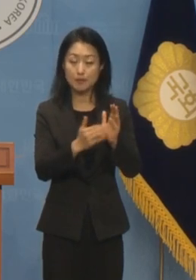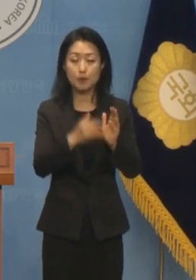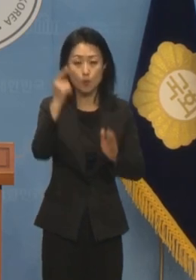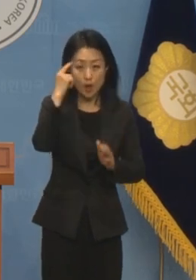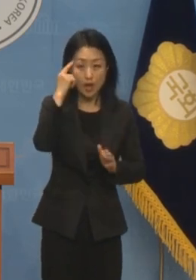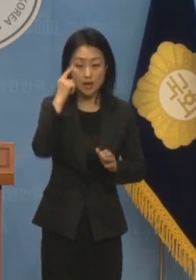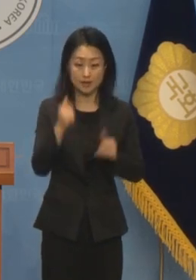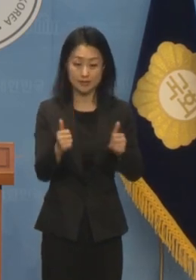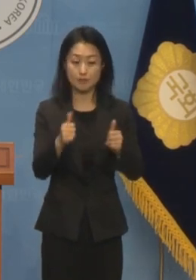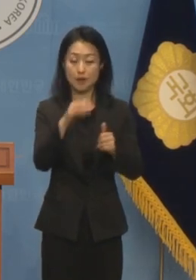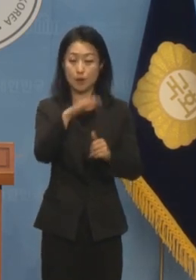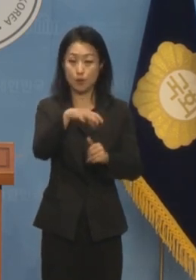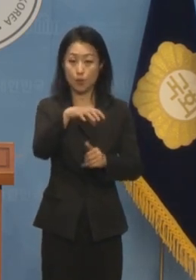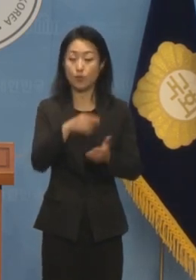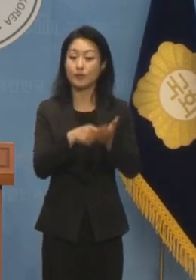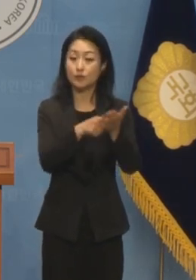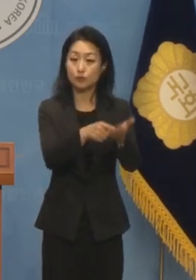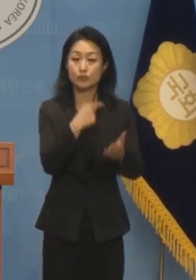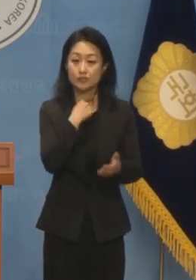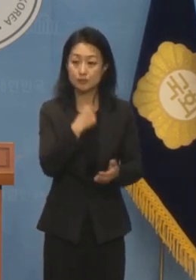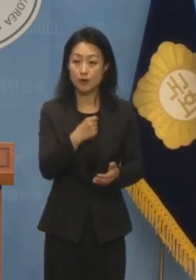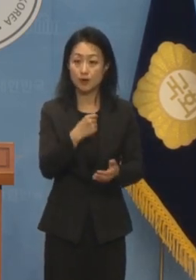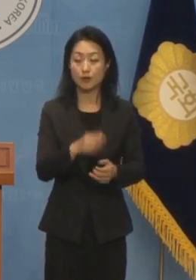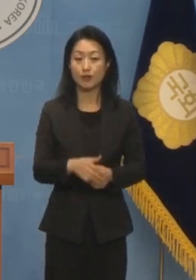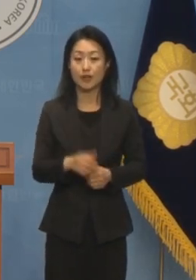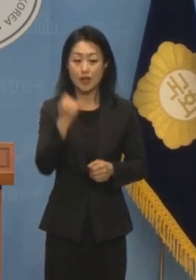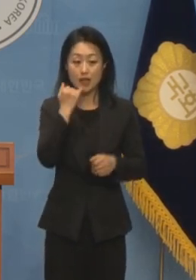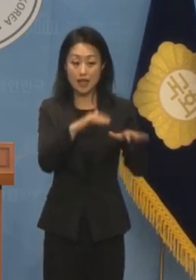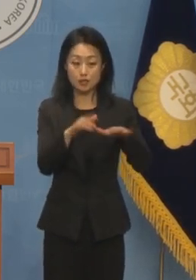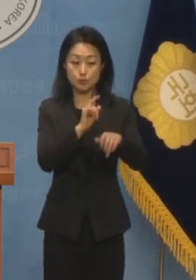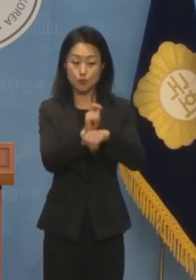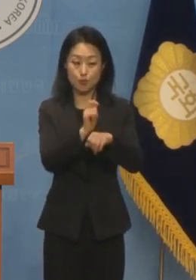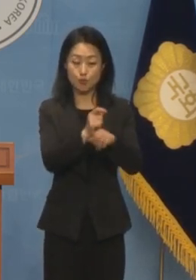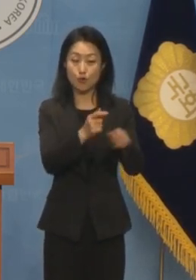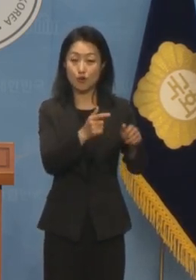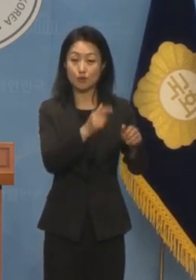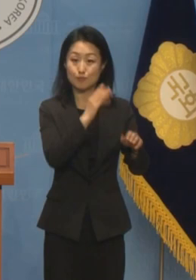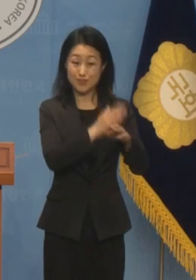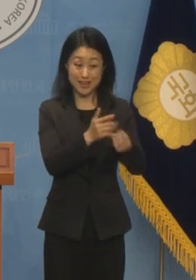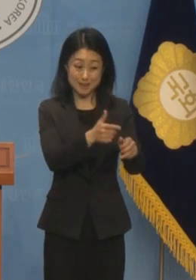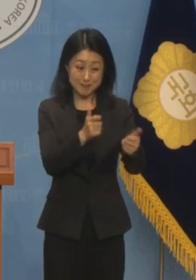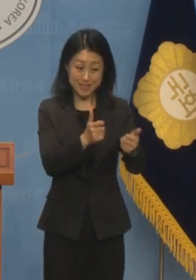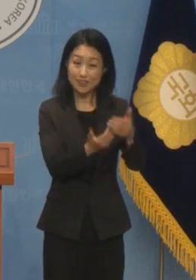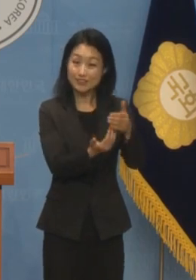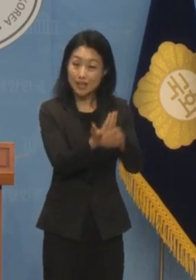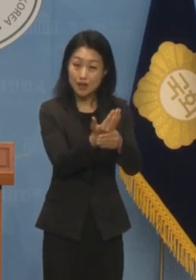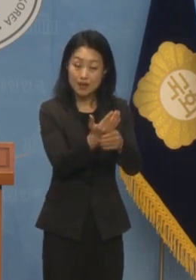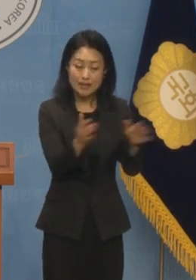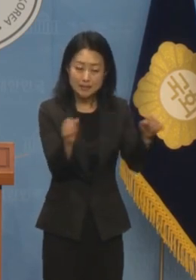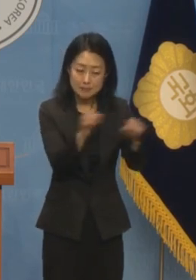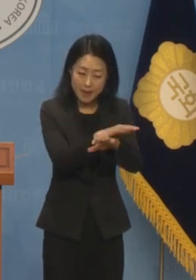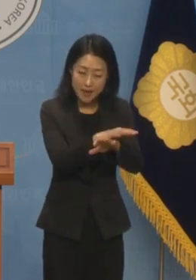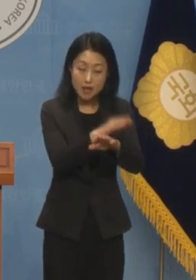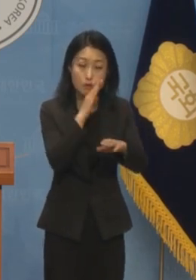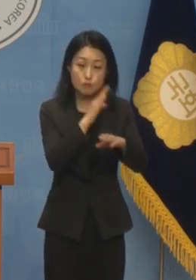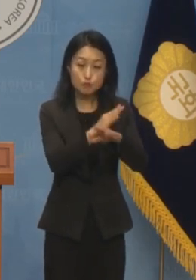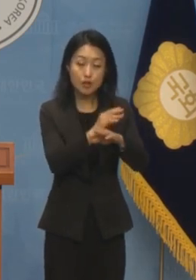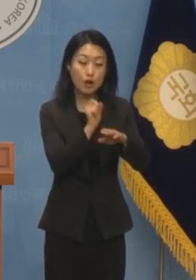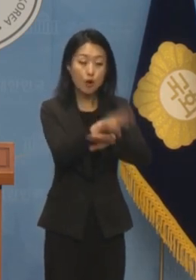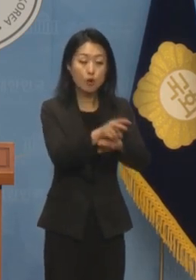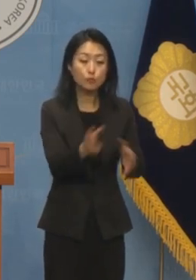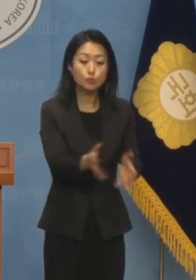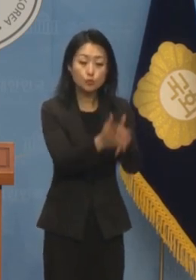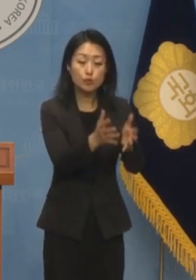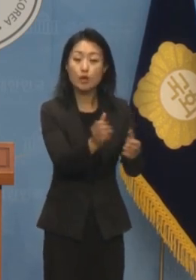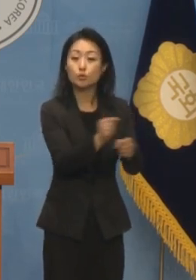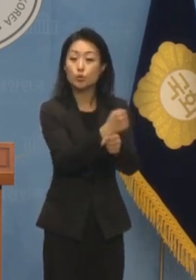요청하겠습니다. 바로 이 우리 해수부 공무원 피격 사건의 은폐 및 월북 조작